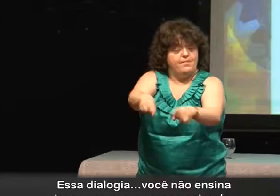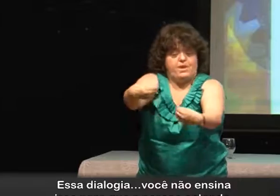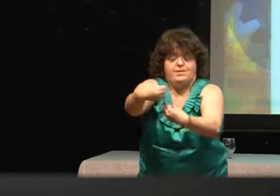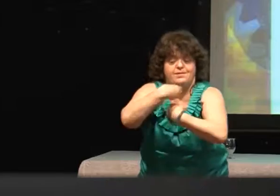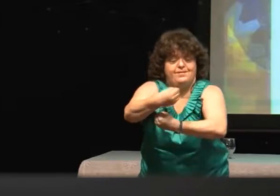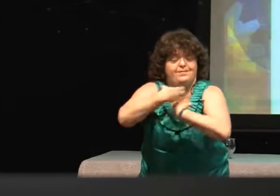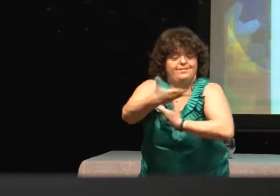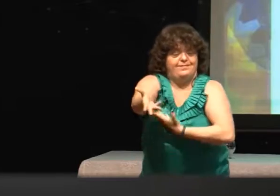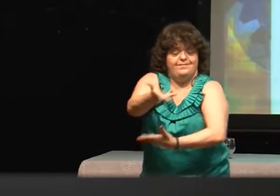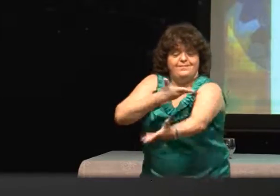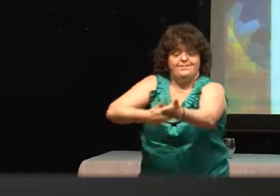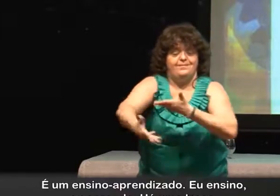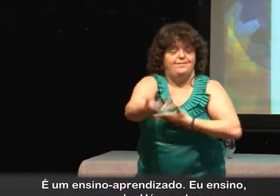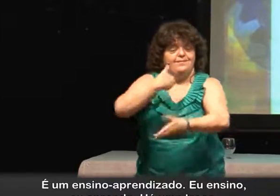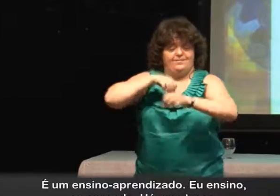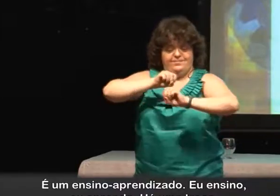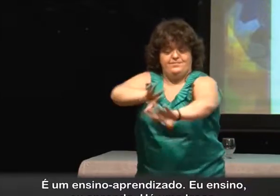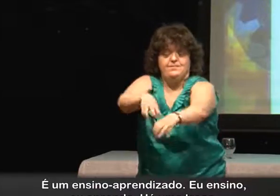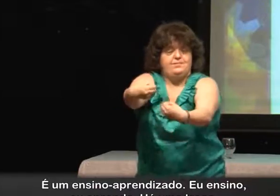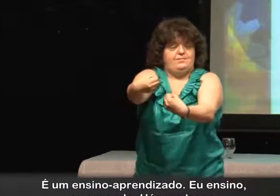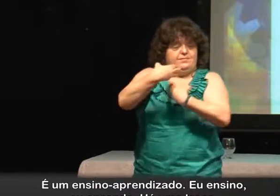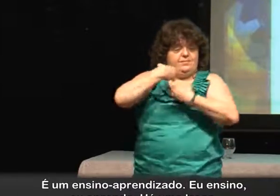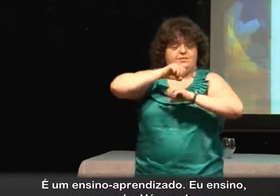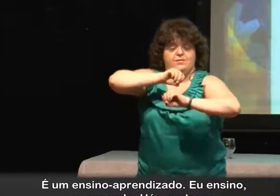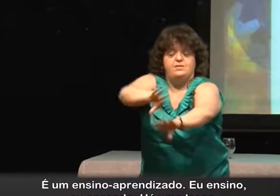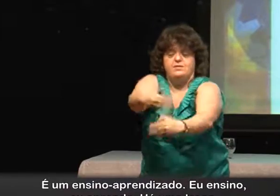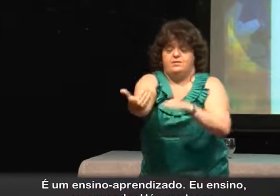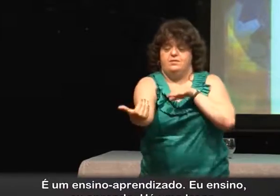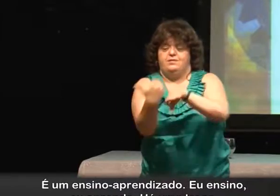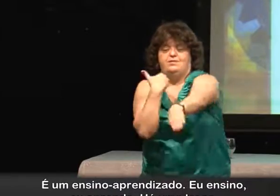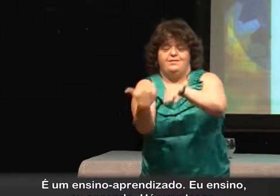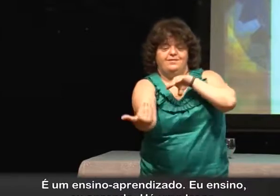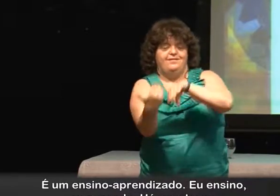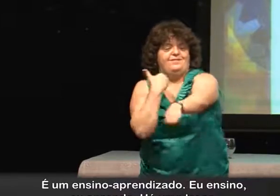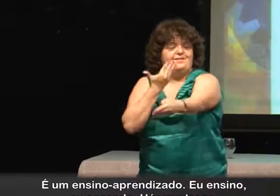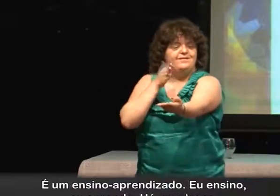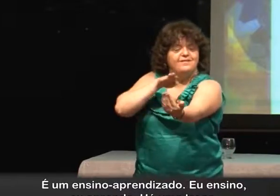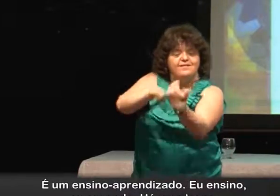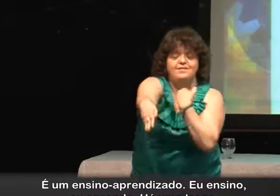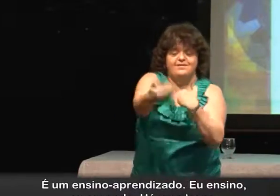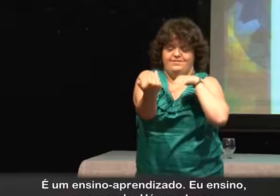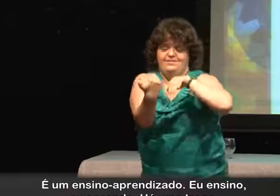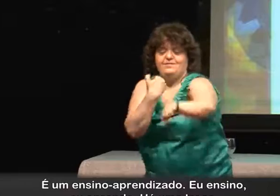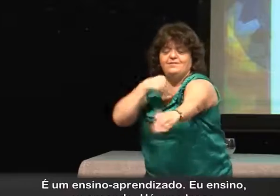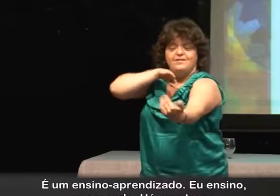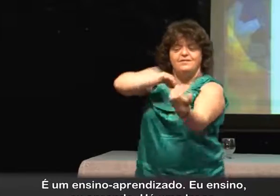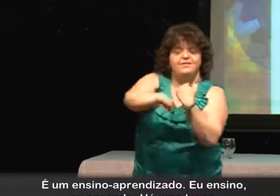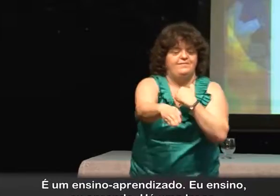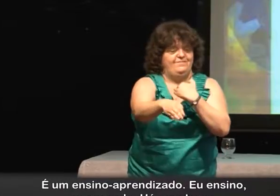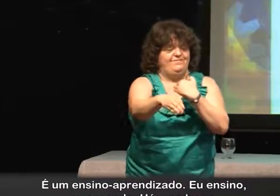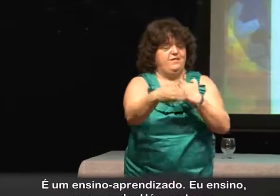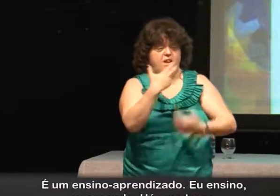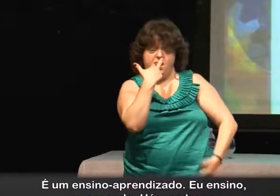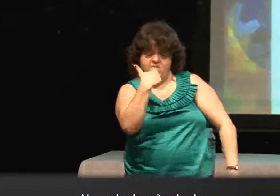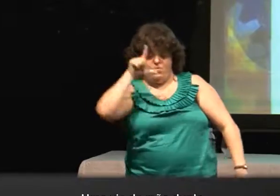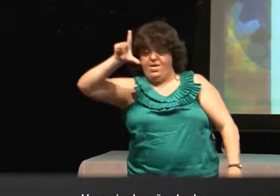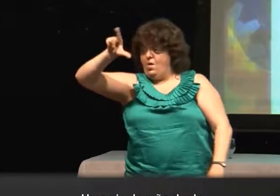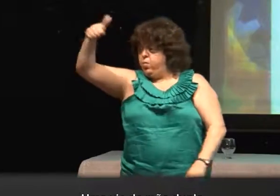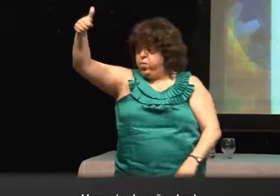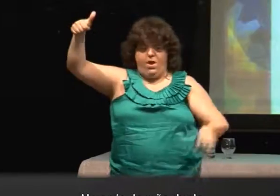entenda. É um ensino-aprendizado. Eu ensino, eu aprendo, há uma troca, uma via de